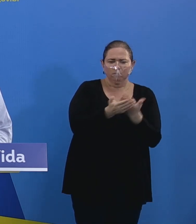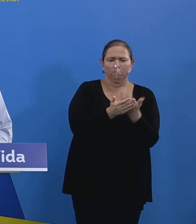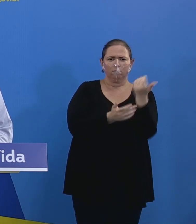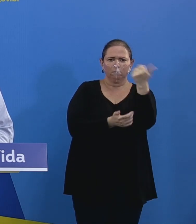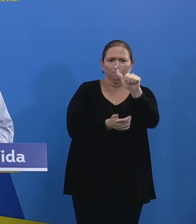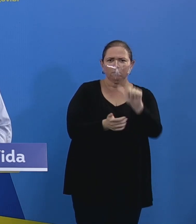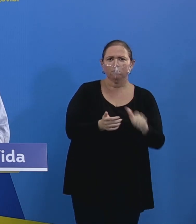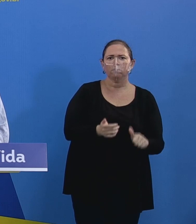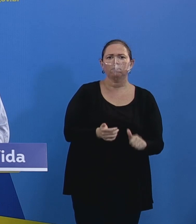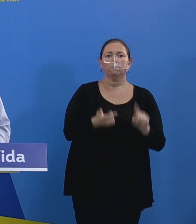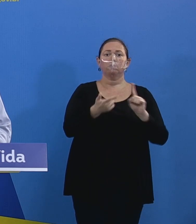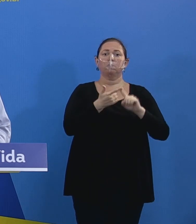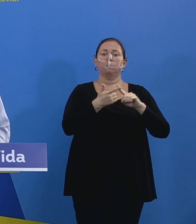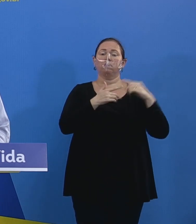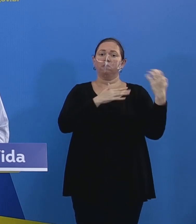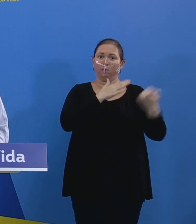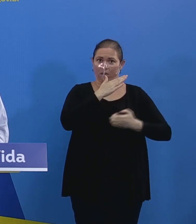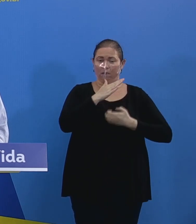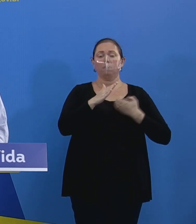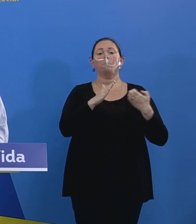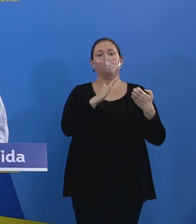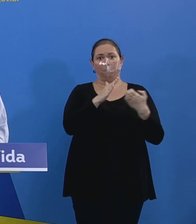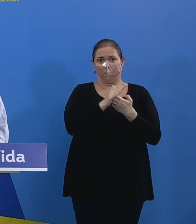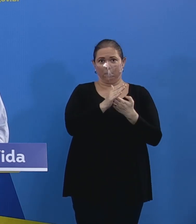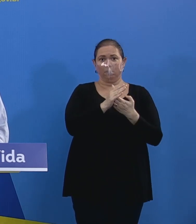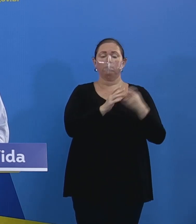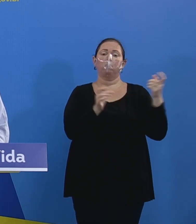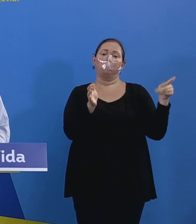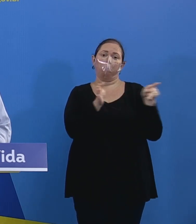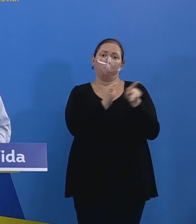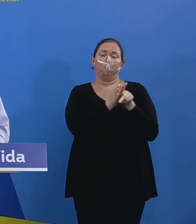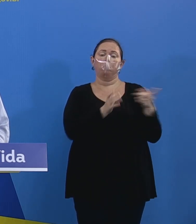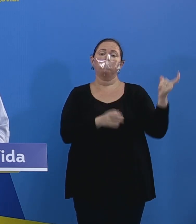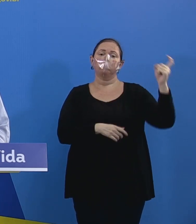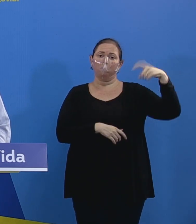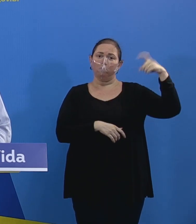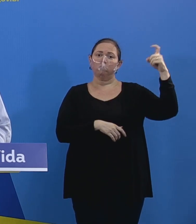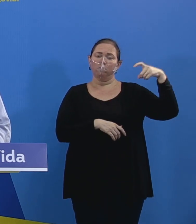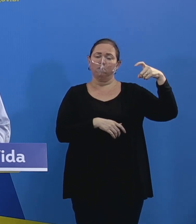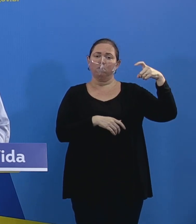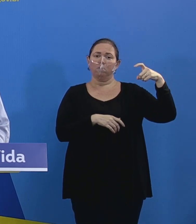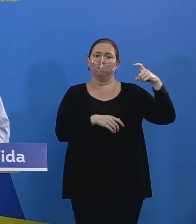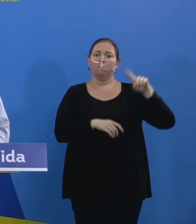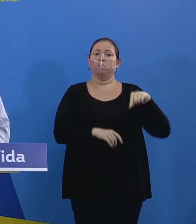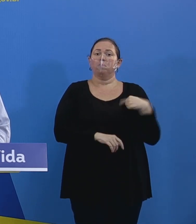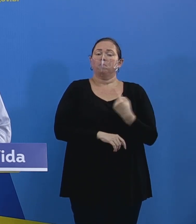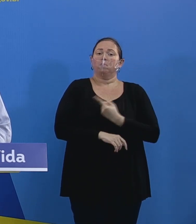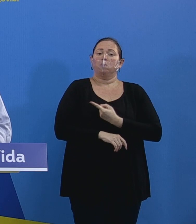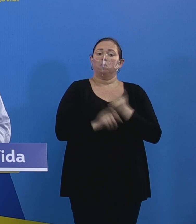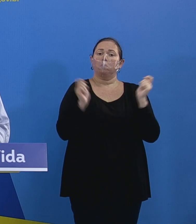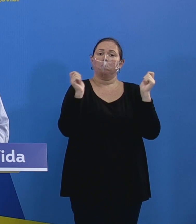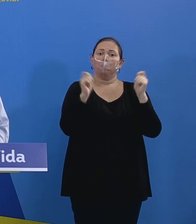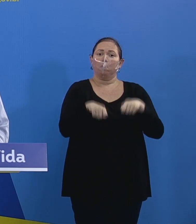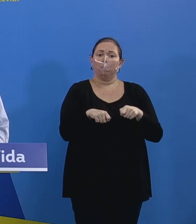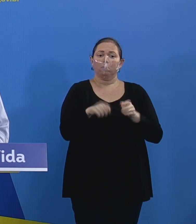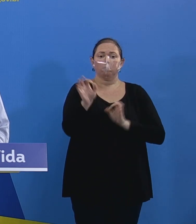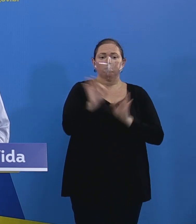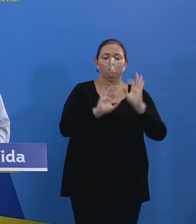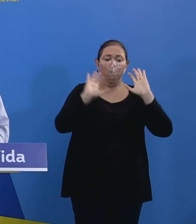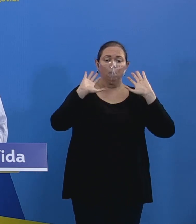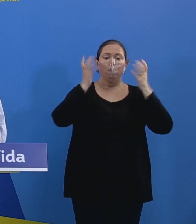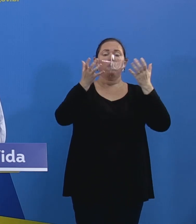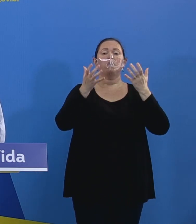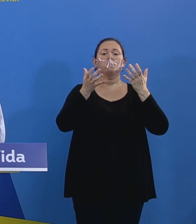também envolvendo empresas do ecossistema do Porto Digital, para que a gente tenha a melhor condição de tomada de